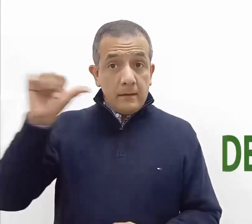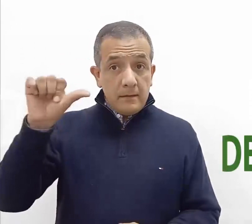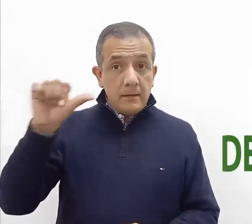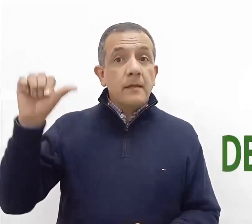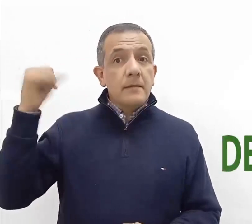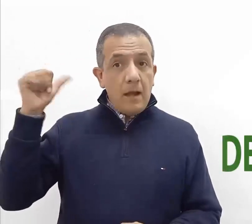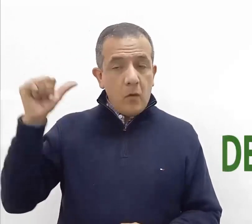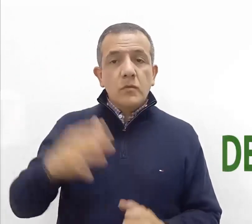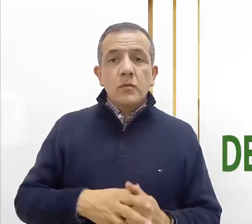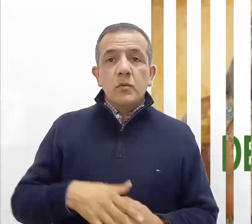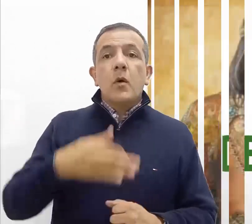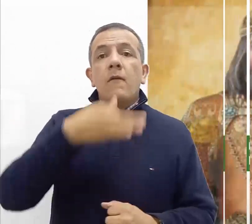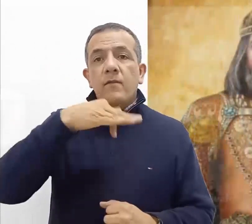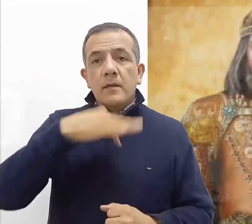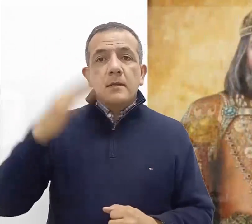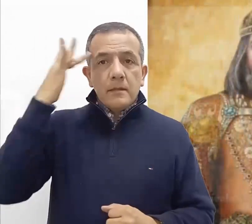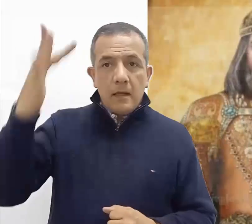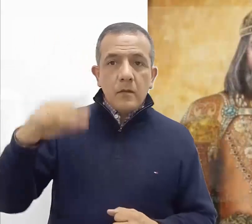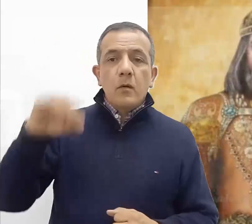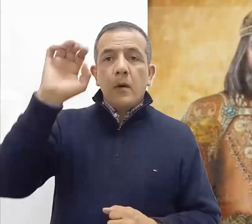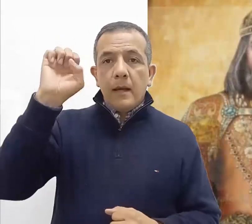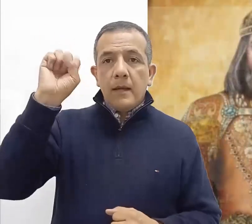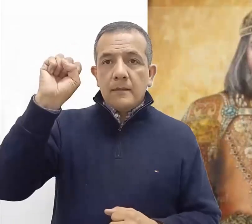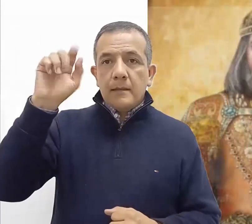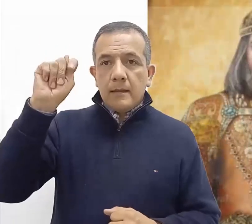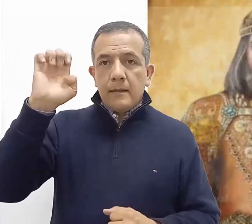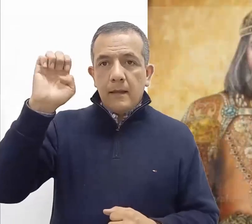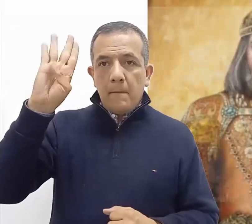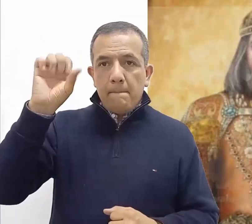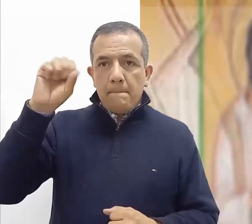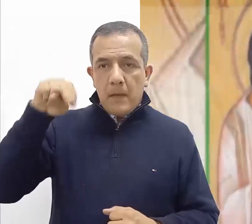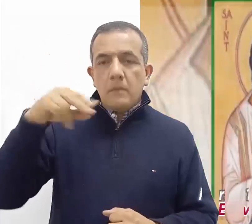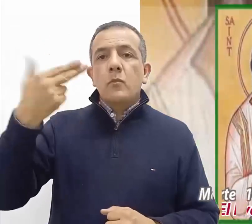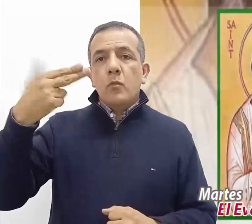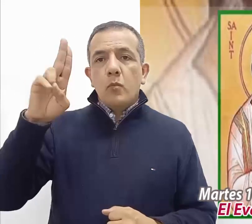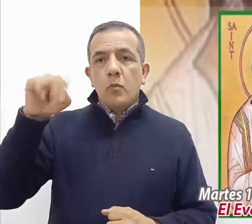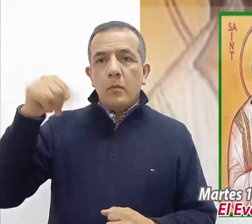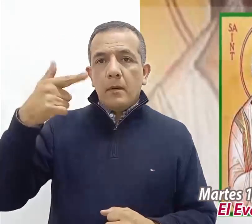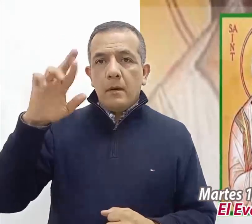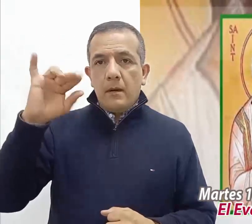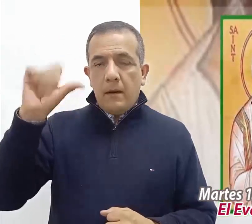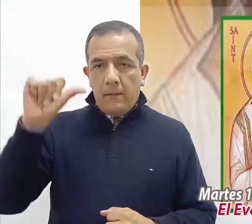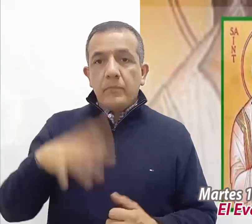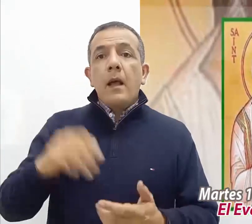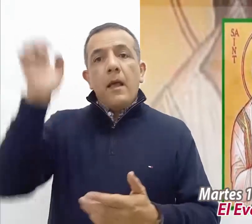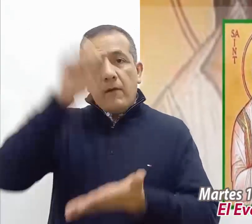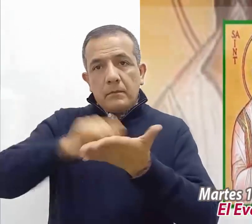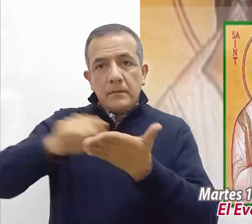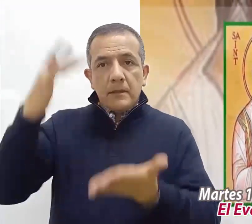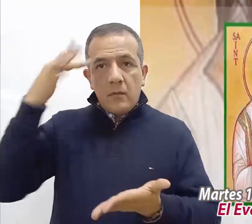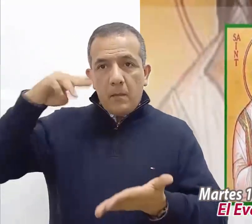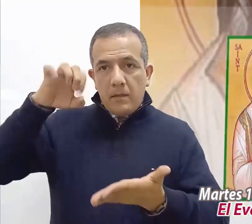El 16 de agosto, San Esteban de Hungría. Evangelio según San Mateo, capítulo